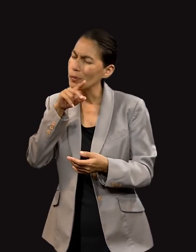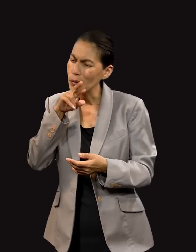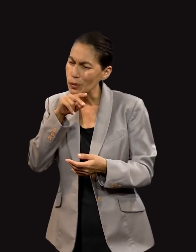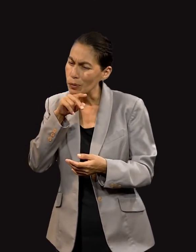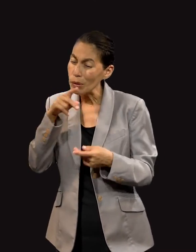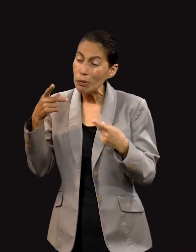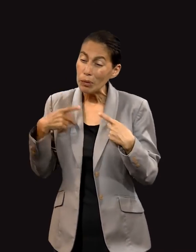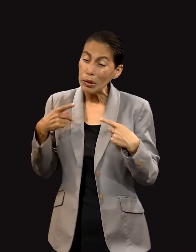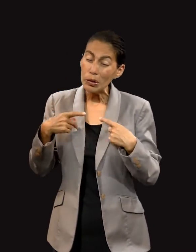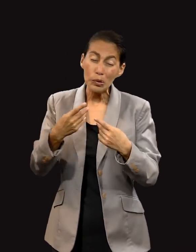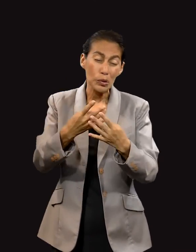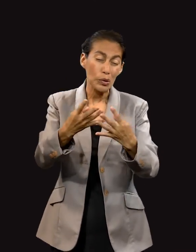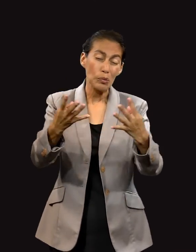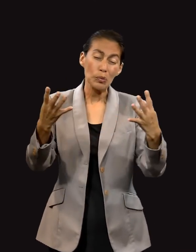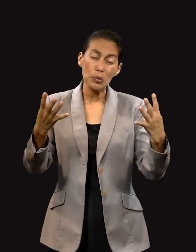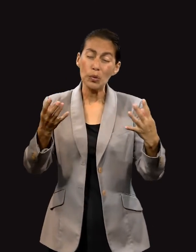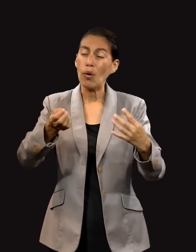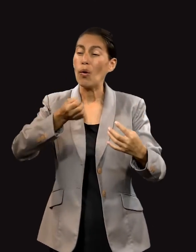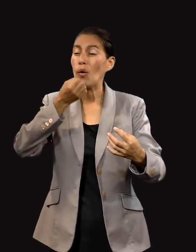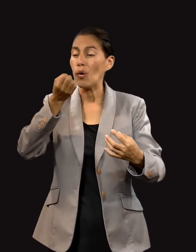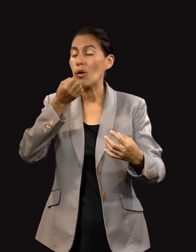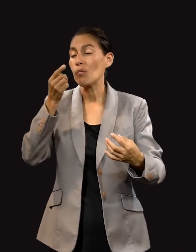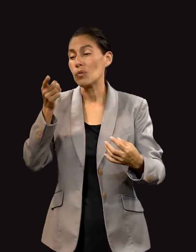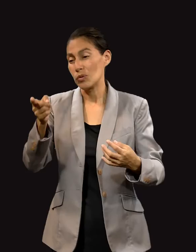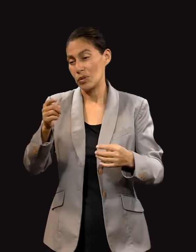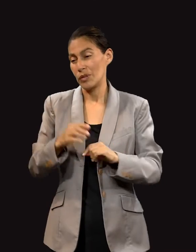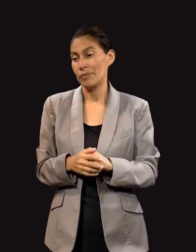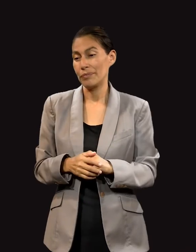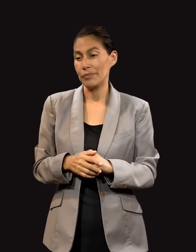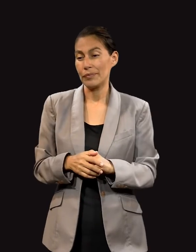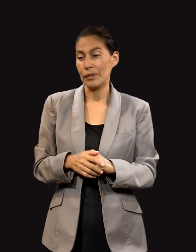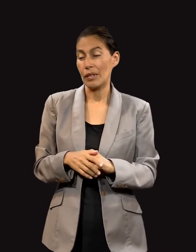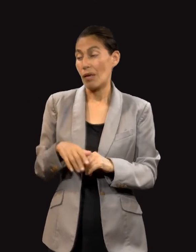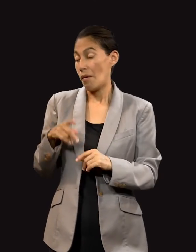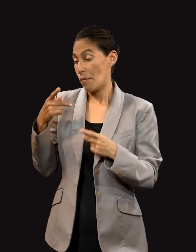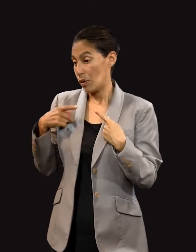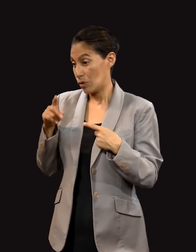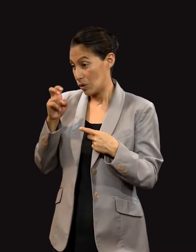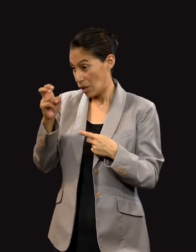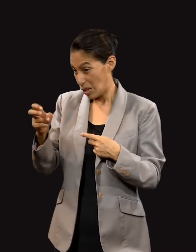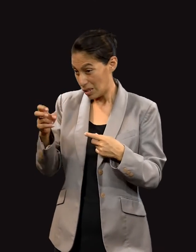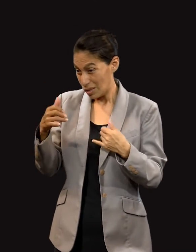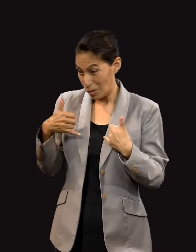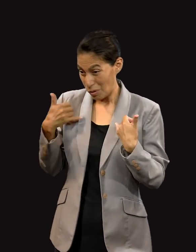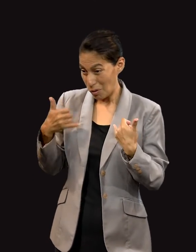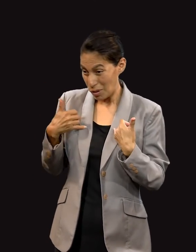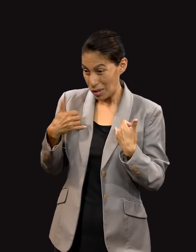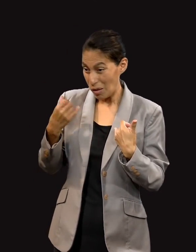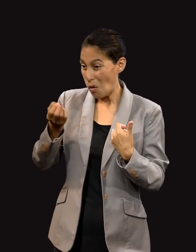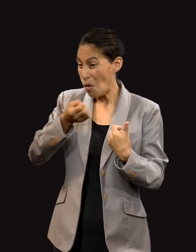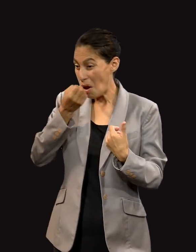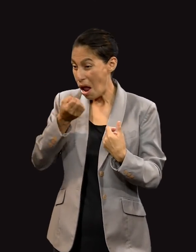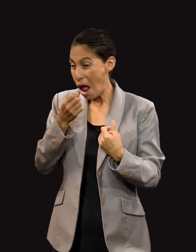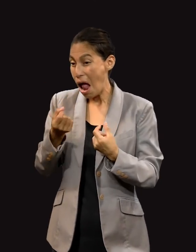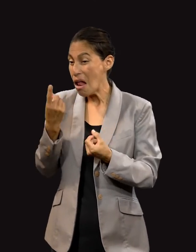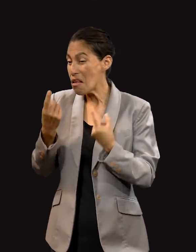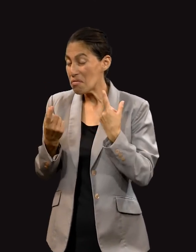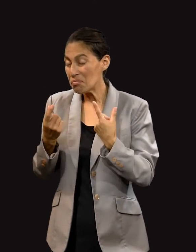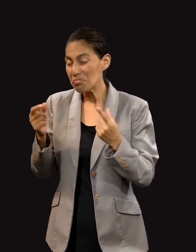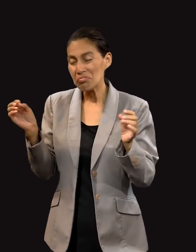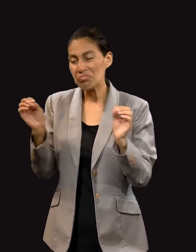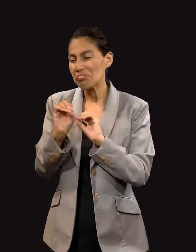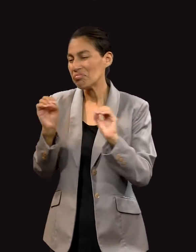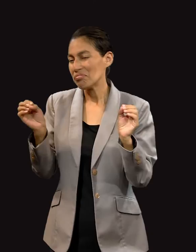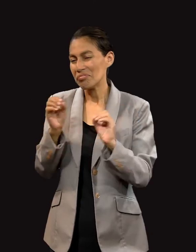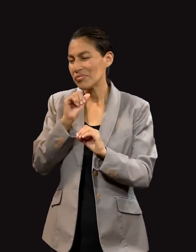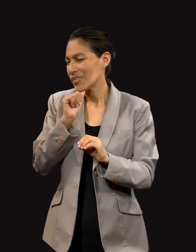joven. No, no, nadie oraba. No había quien orara por él. Ahora, aparte, le